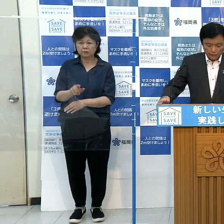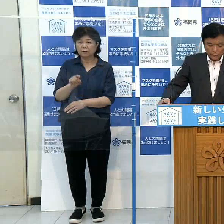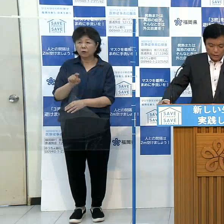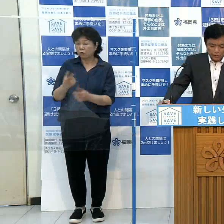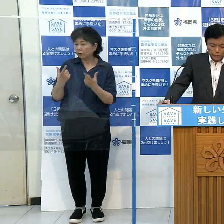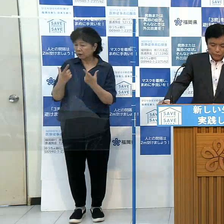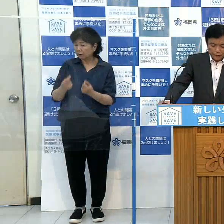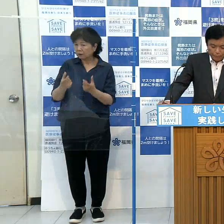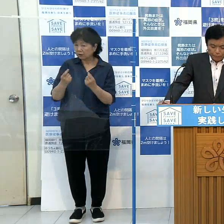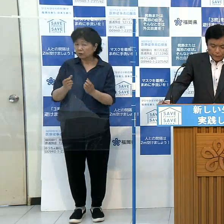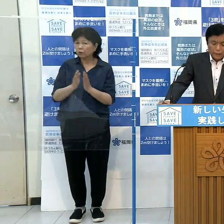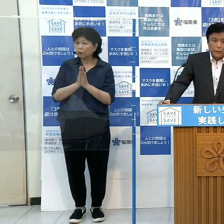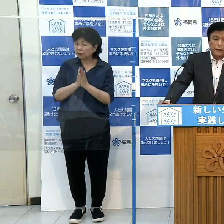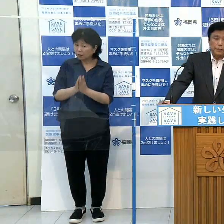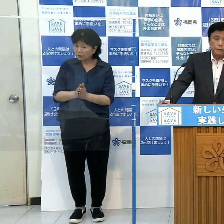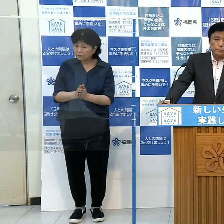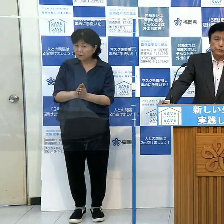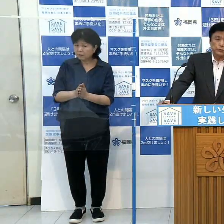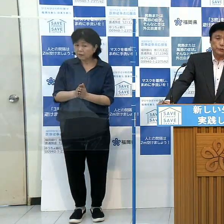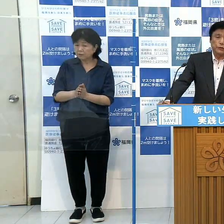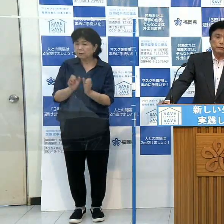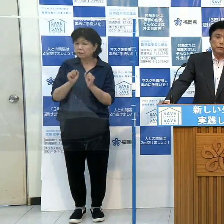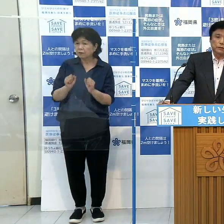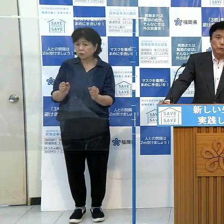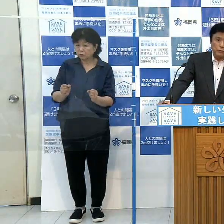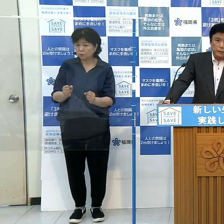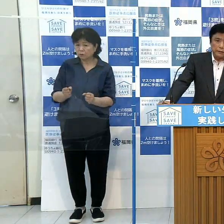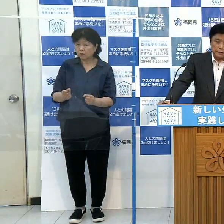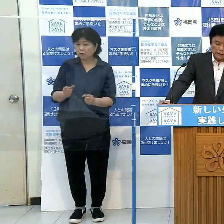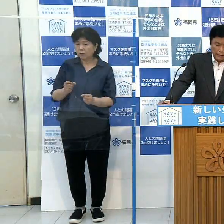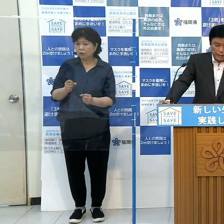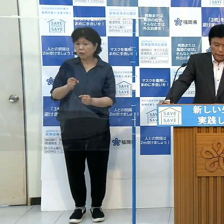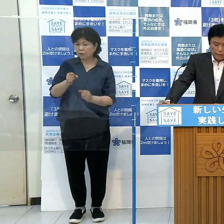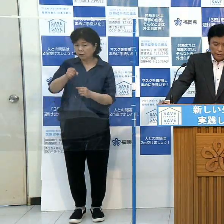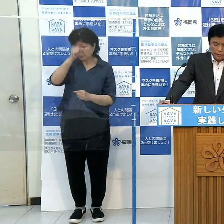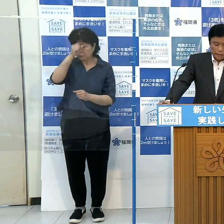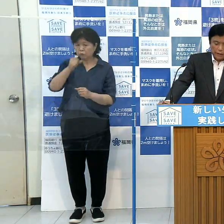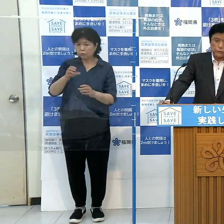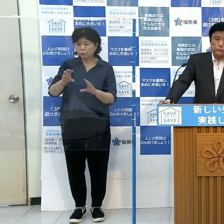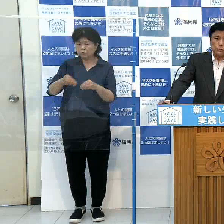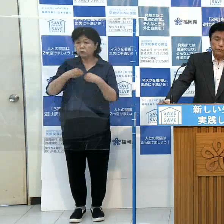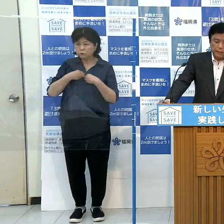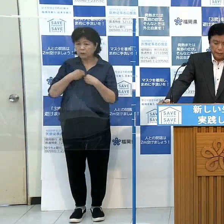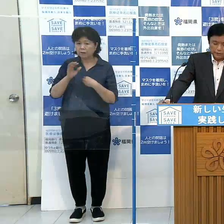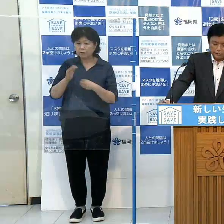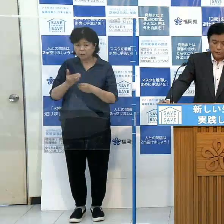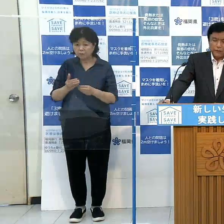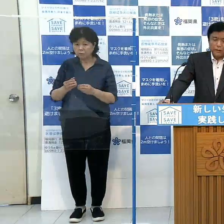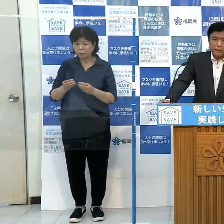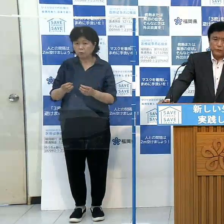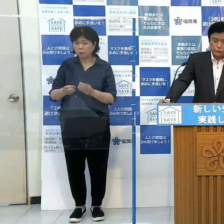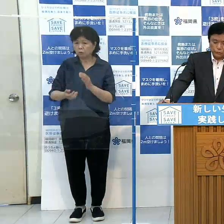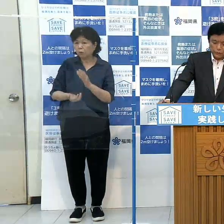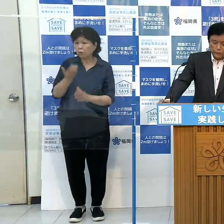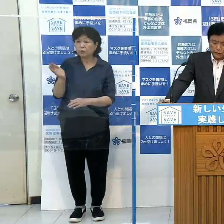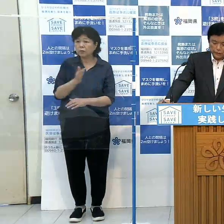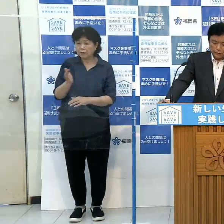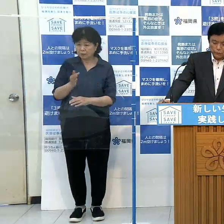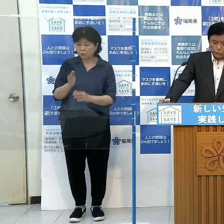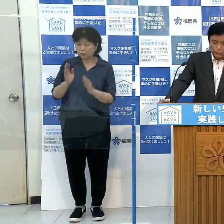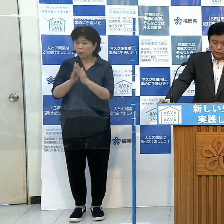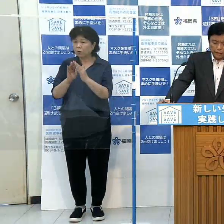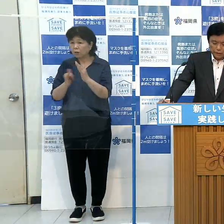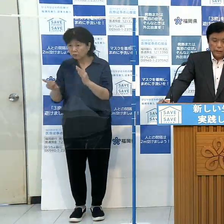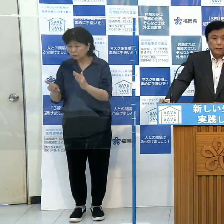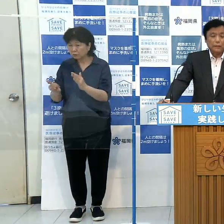をしっかりやらないとですね、無症状のある方が多いわけですから、家族のみならず重症化しや